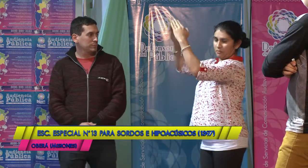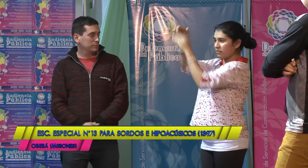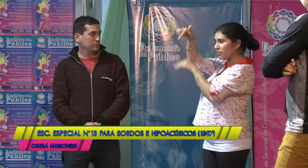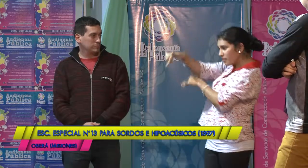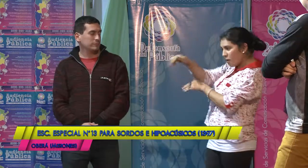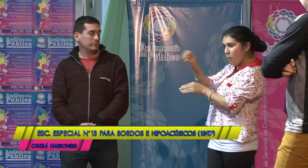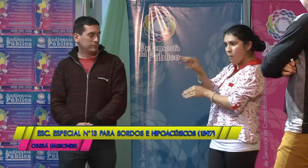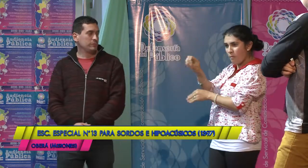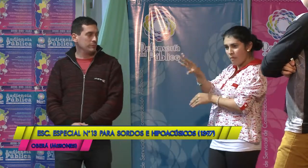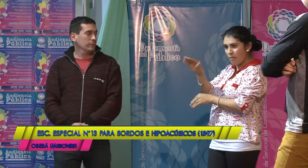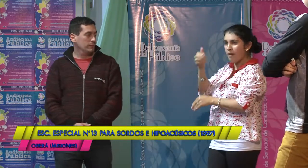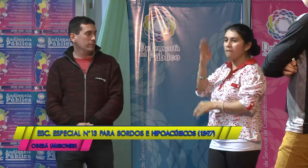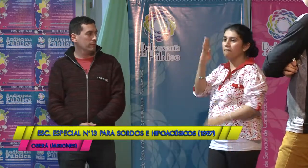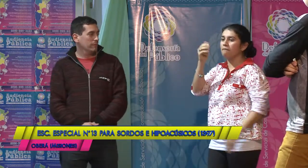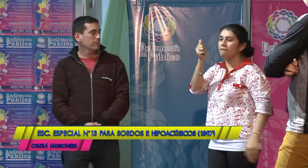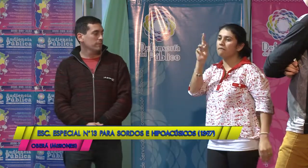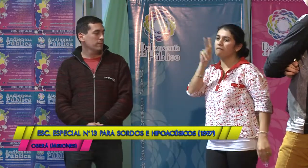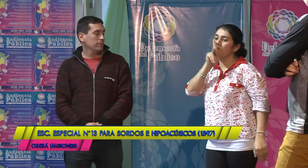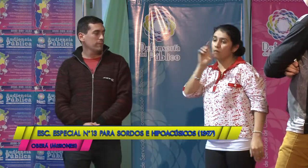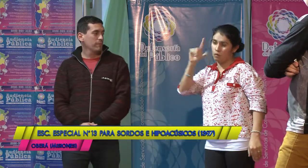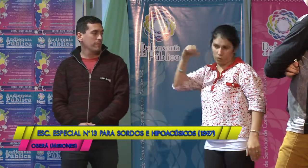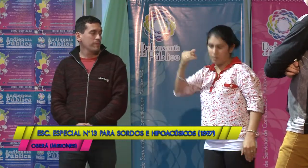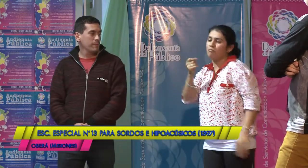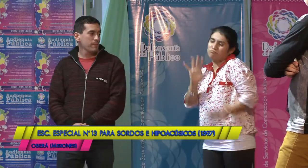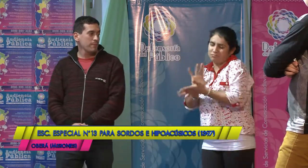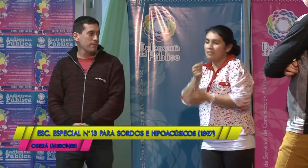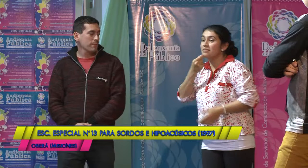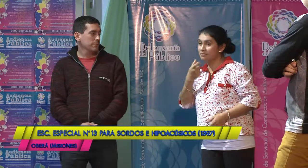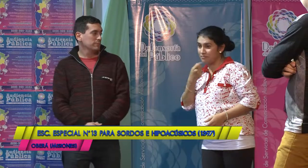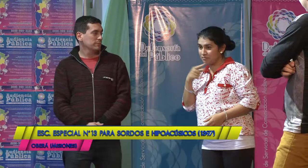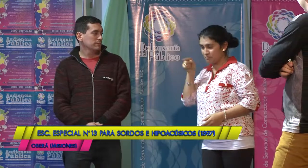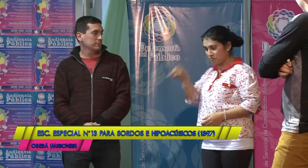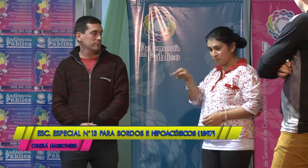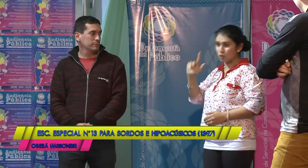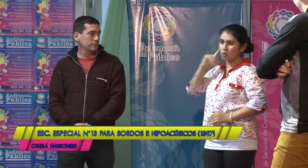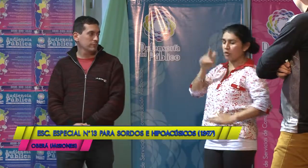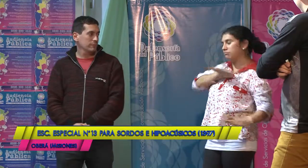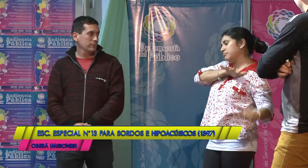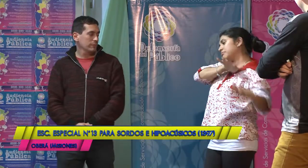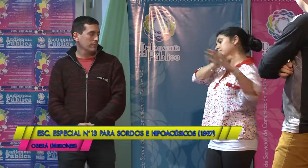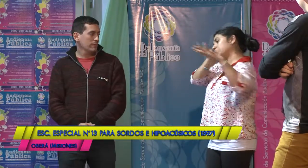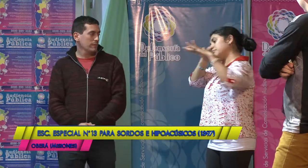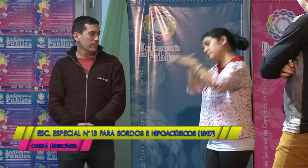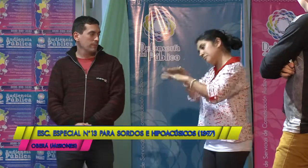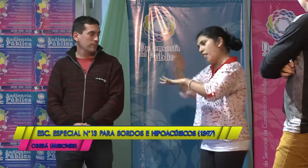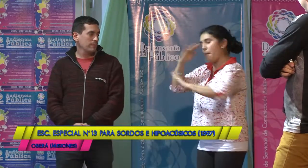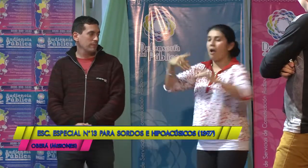primer lugar, el primer momento en donde se construyó esa primera escuela de una persona que se llamaba Airolo, y la seña personal es